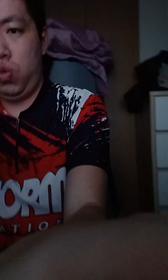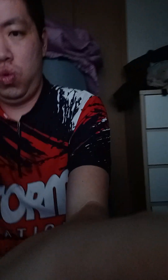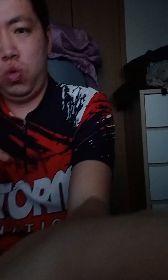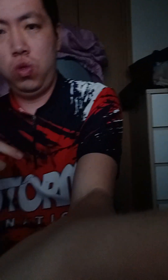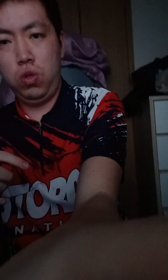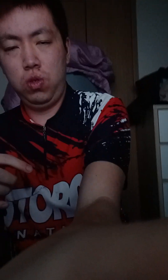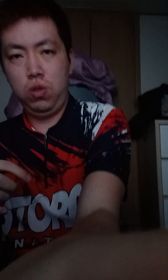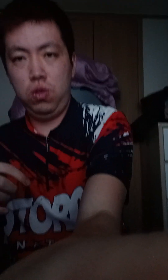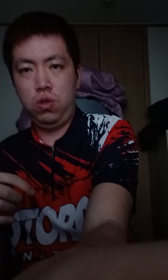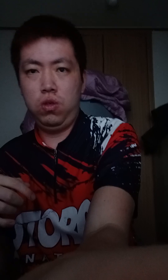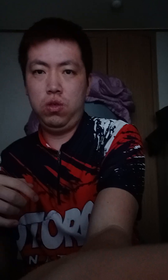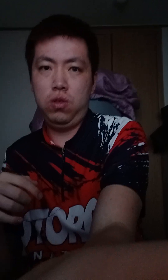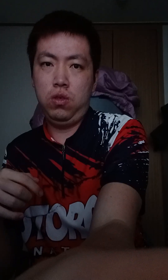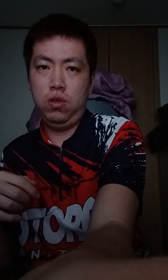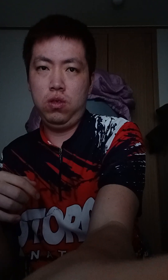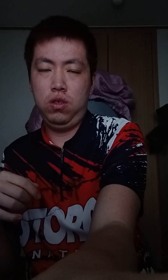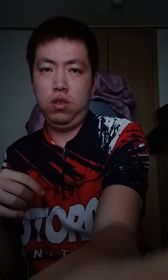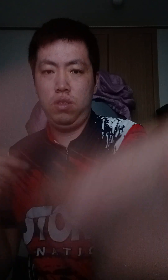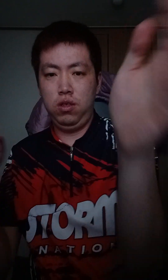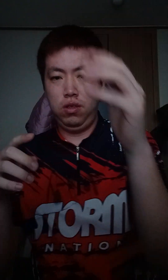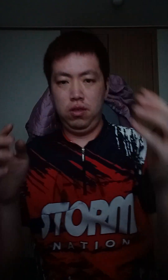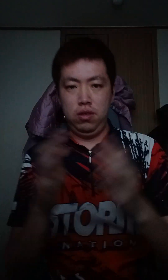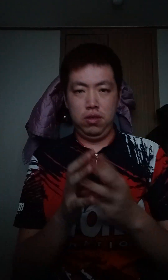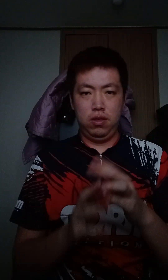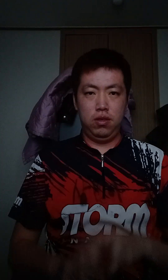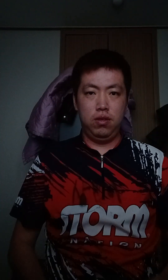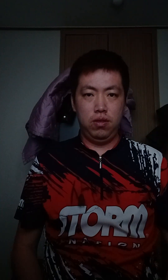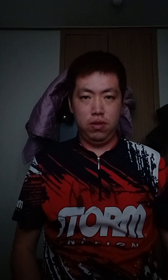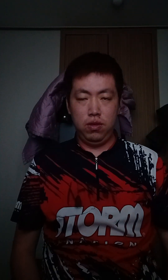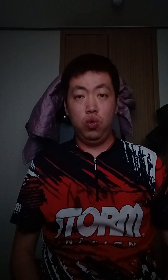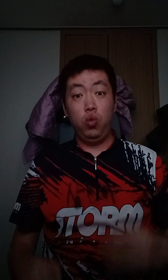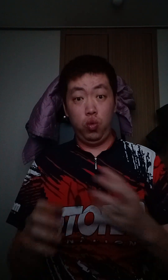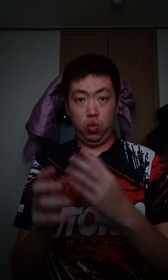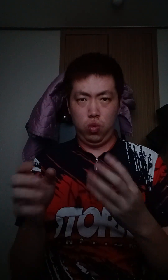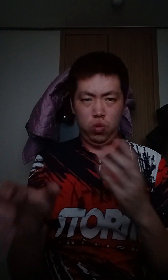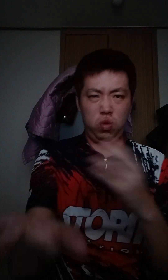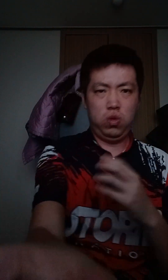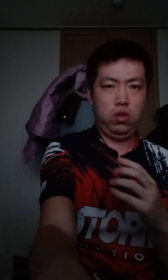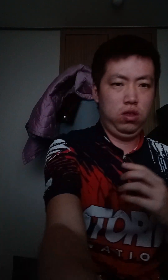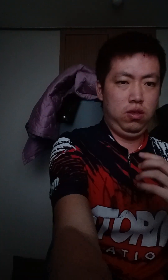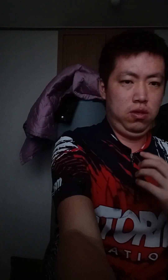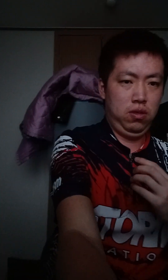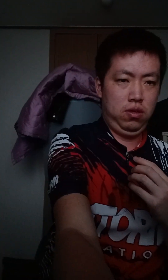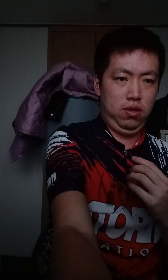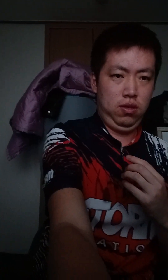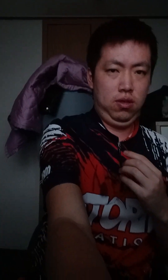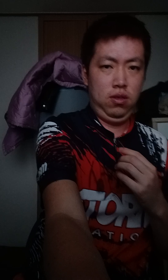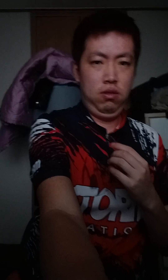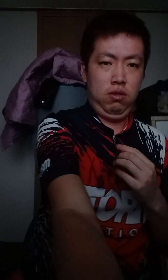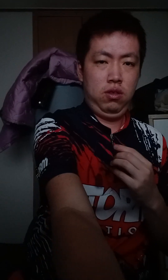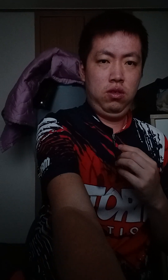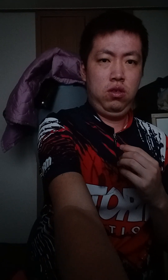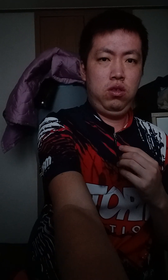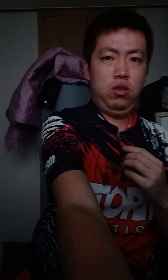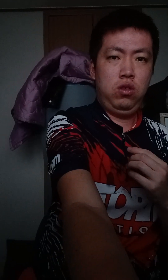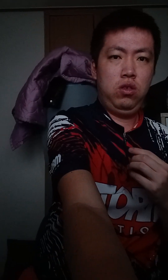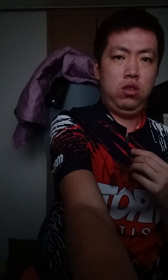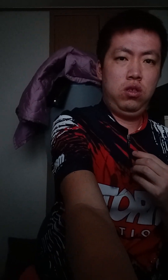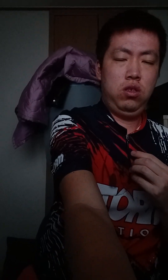인근에서 연쇄 충돌 사고가 났습니다. 한 회사의 통근버스가 고속도로를 역주행했고 마주오던 화물차